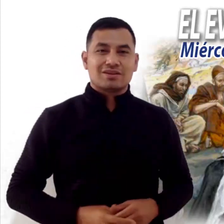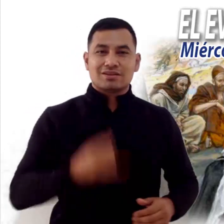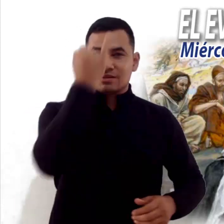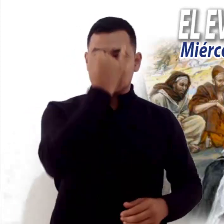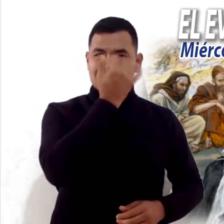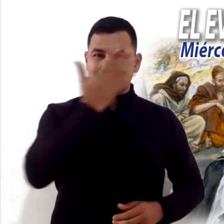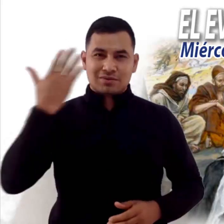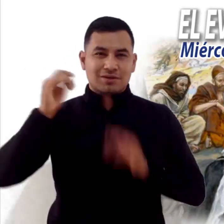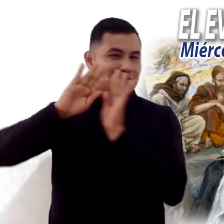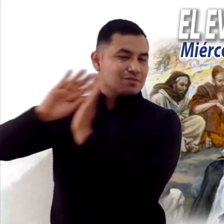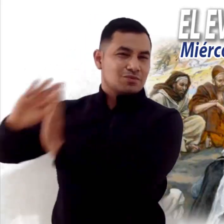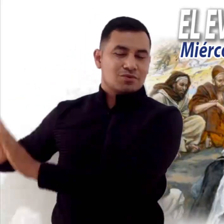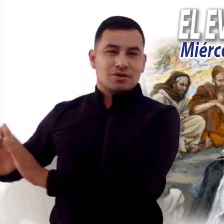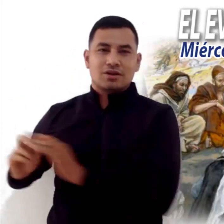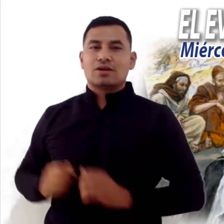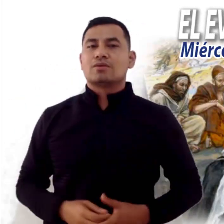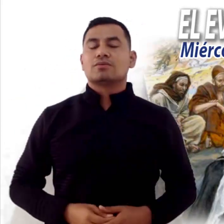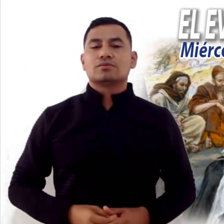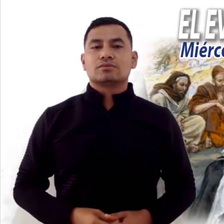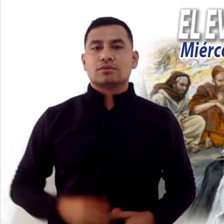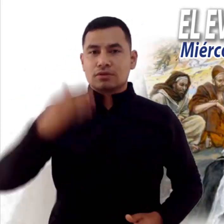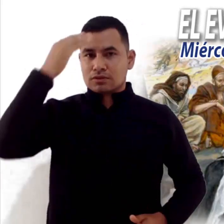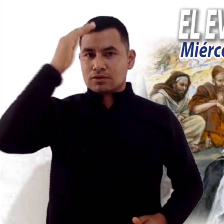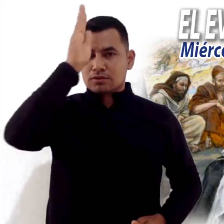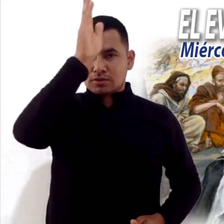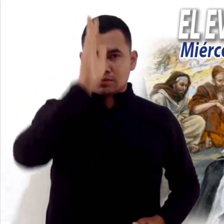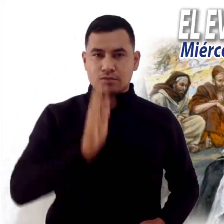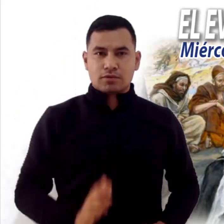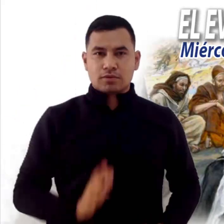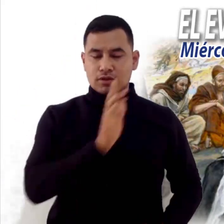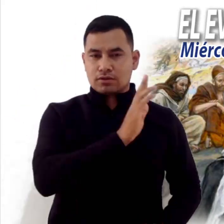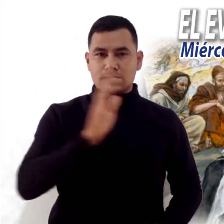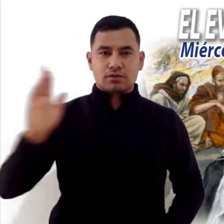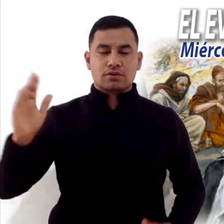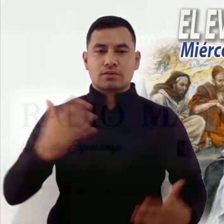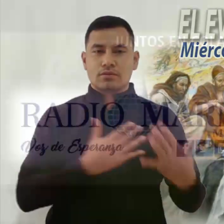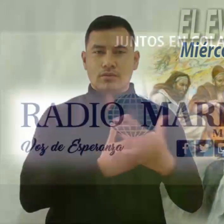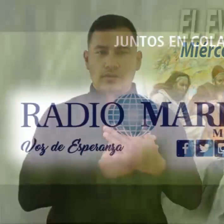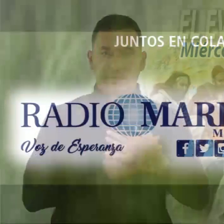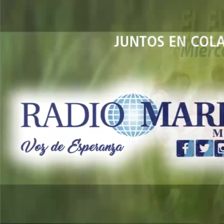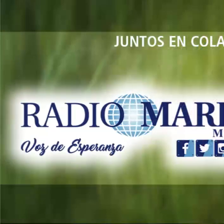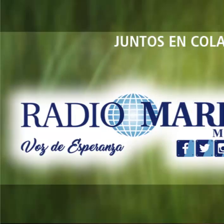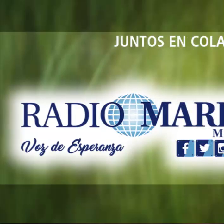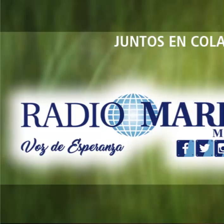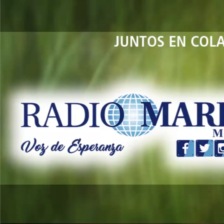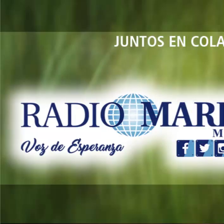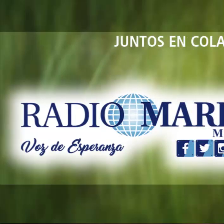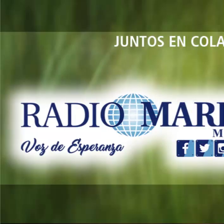las apariencias. El Señor te bendiga en nombre del Padre y del Hijo y del Espíritu Santo.